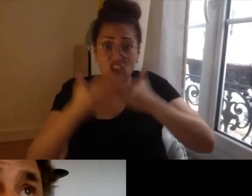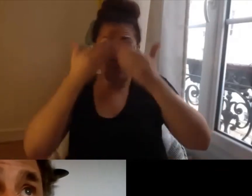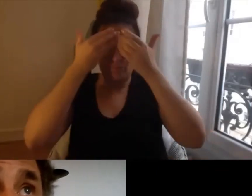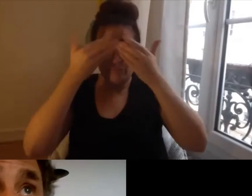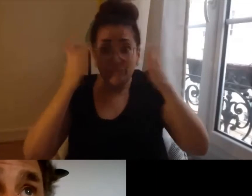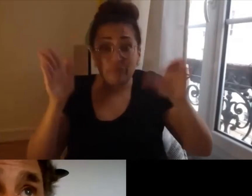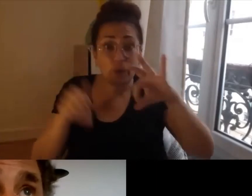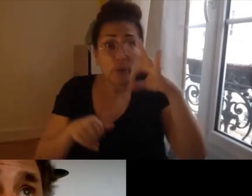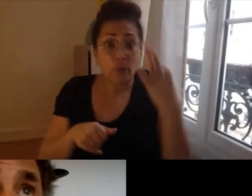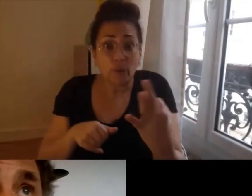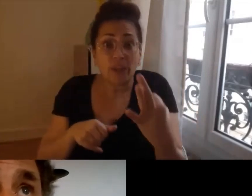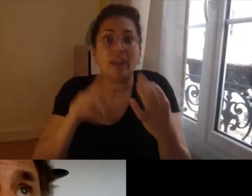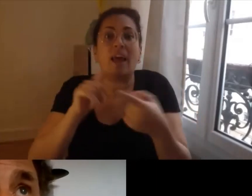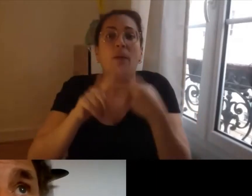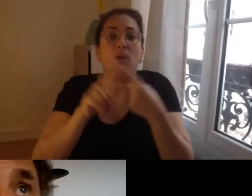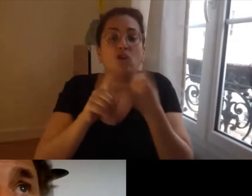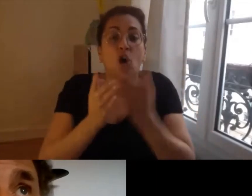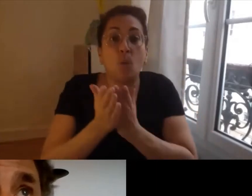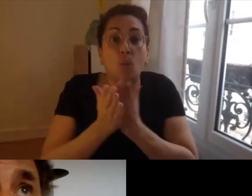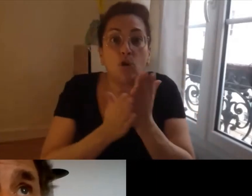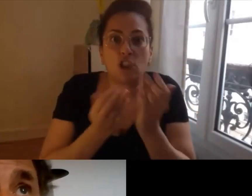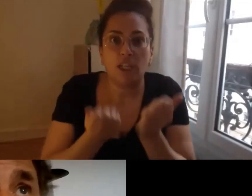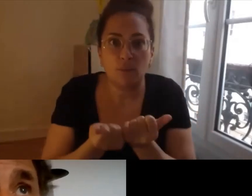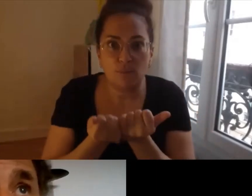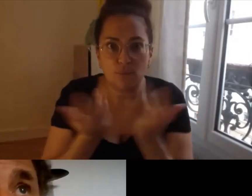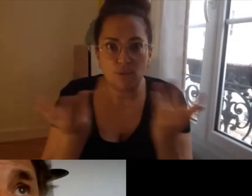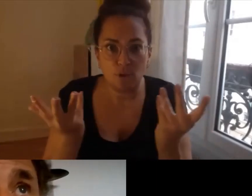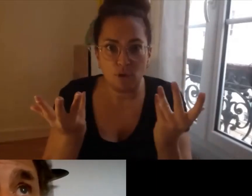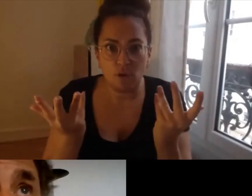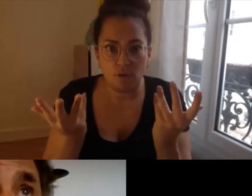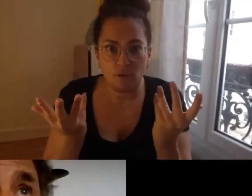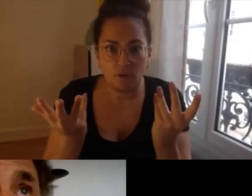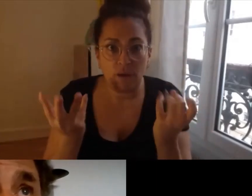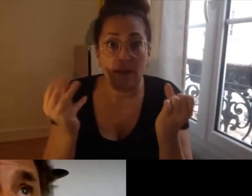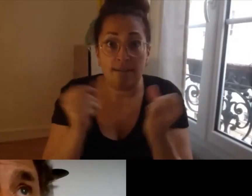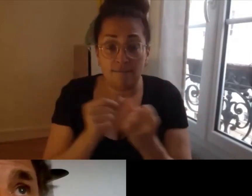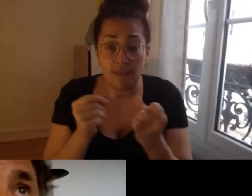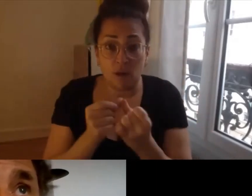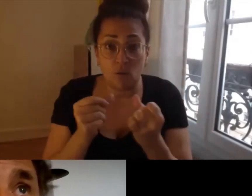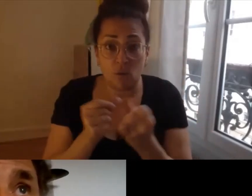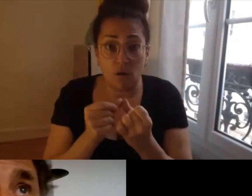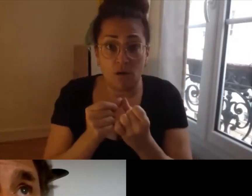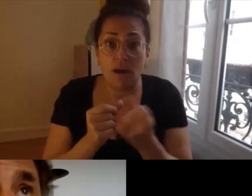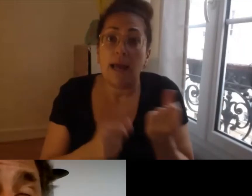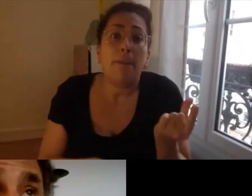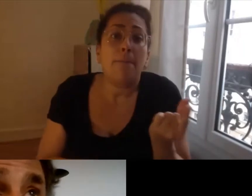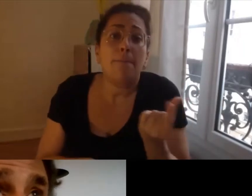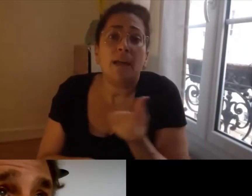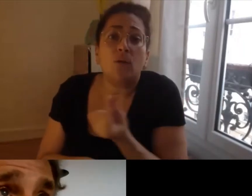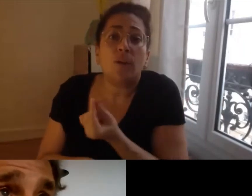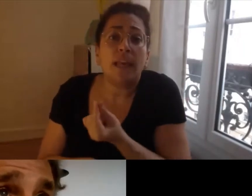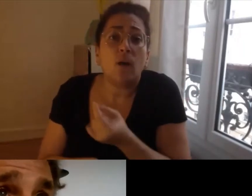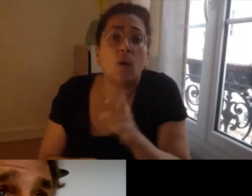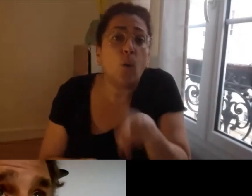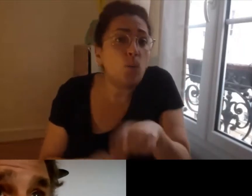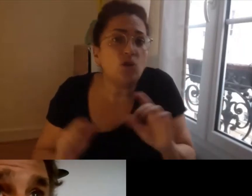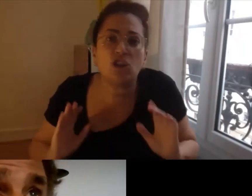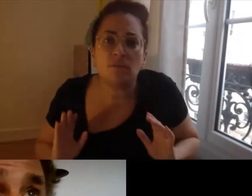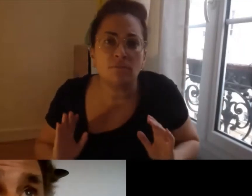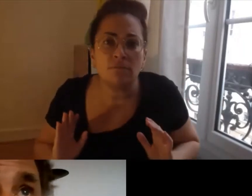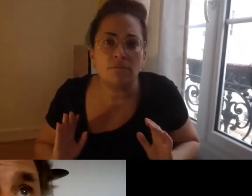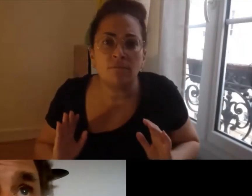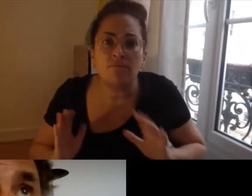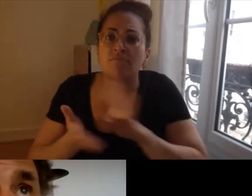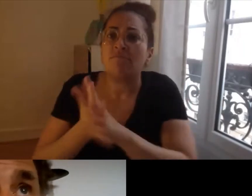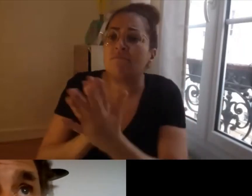cadre de tous les projets il y ait un partenariat bien sûr l'un ne va pas sans l'autre une association toute seule